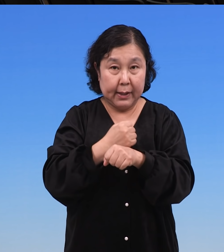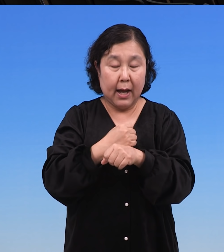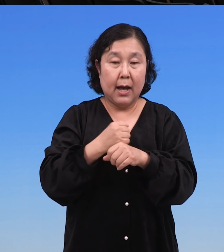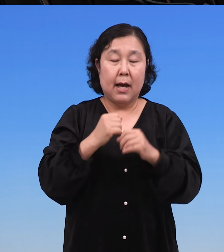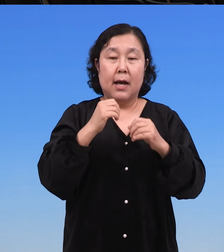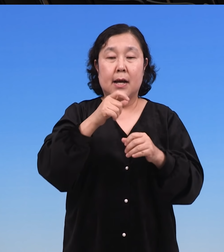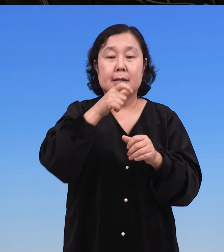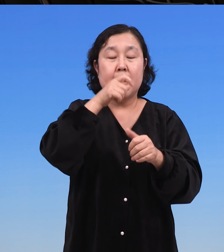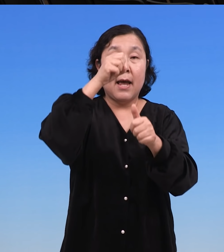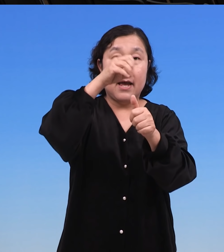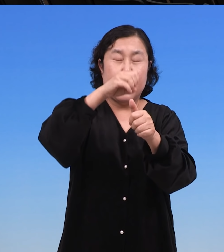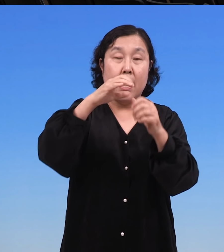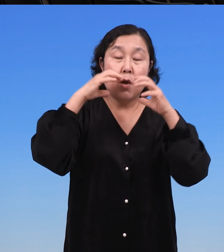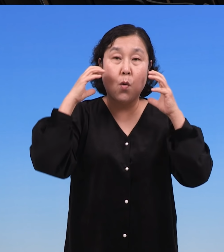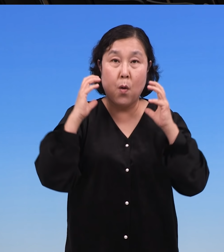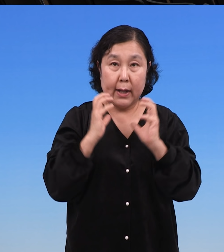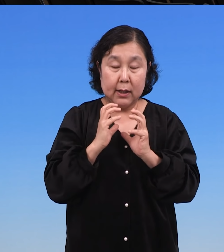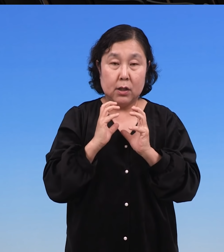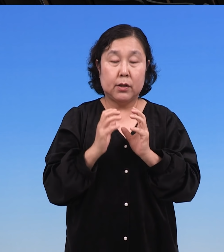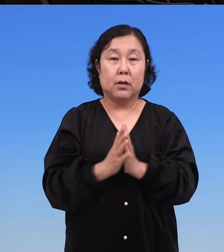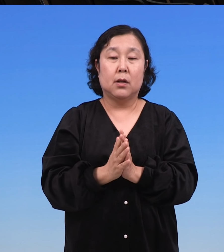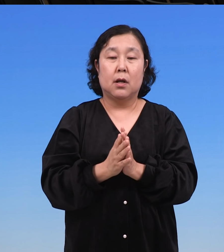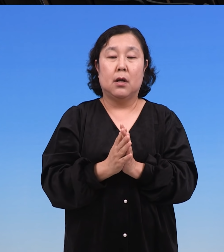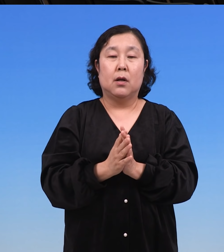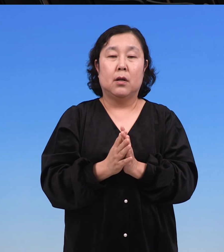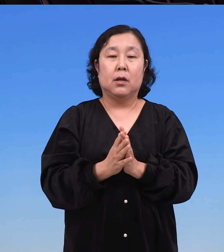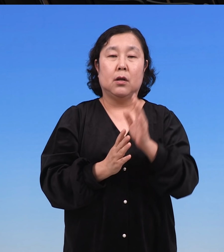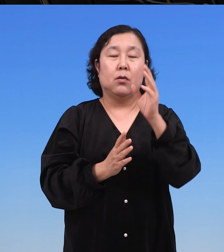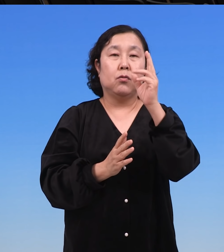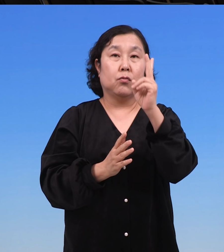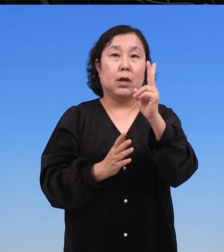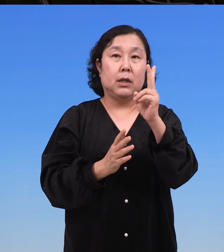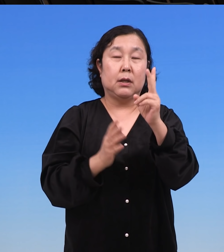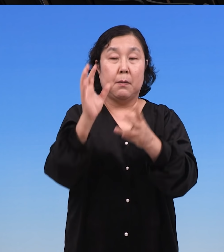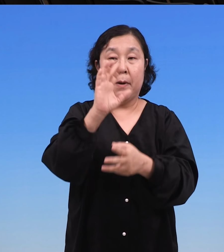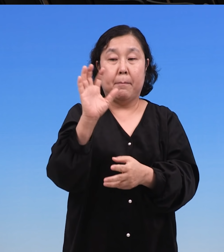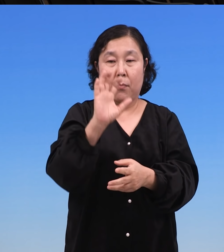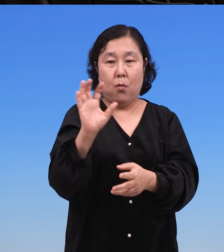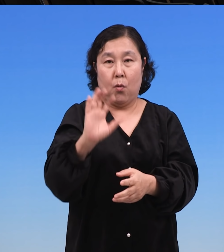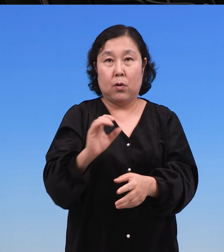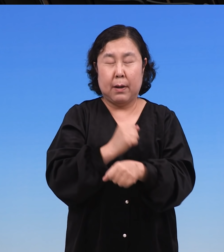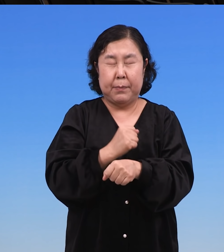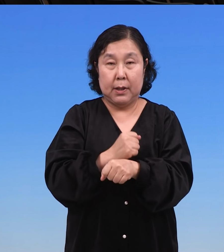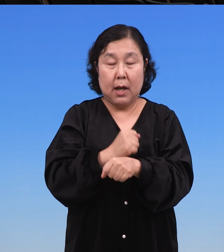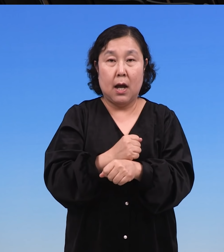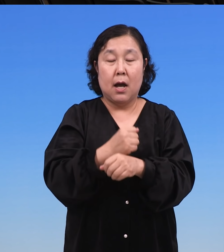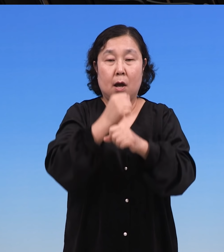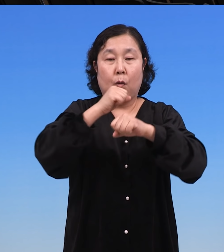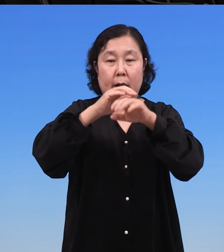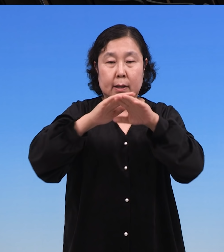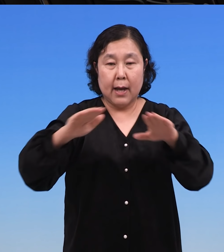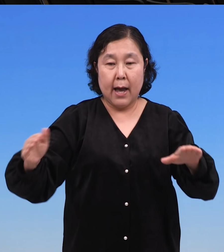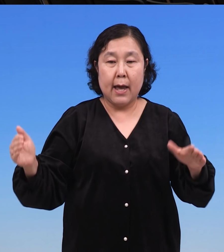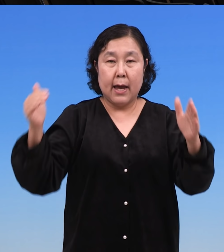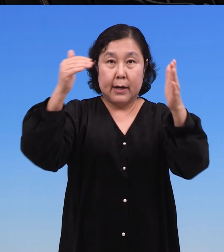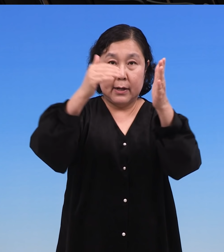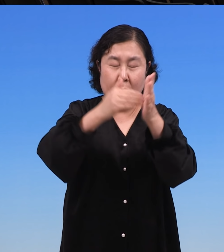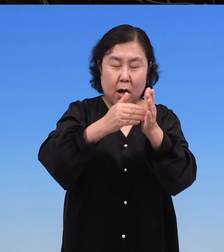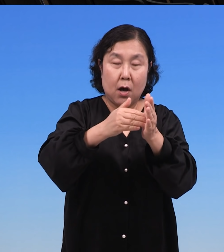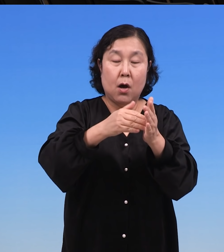가지 있는데요. 반복되는 두 표현이 있는데 먼저 4절을 보십시오. 세례 요한이 광야에 이르러